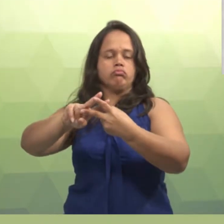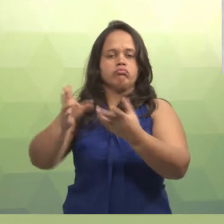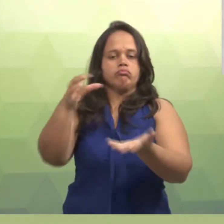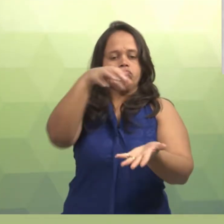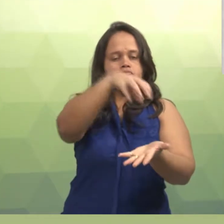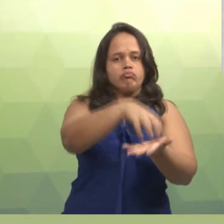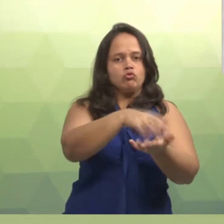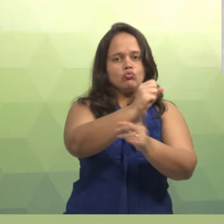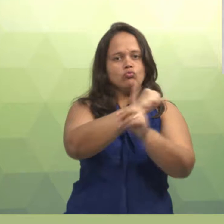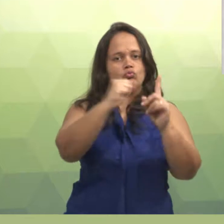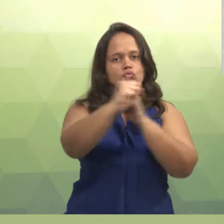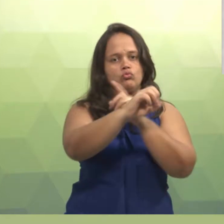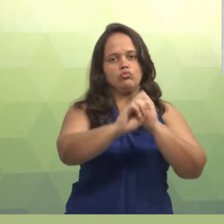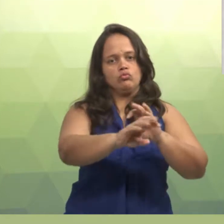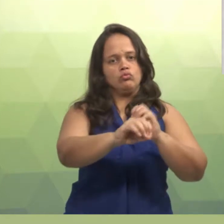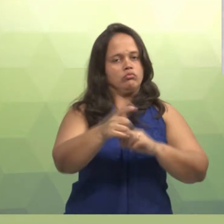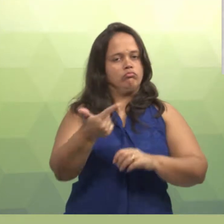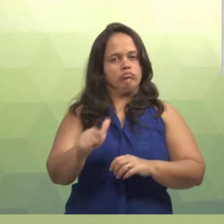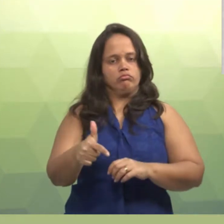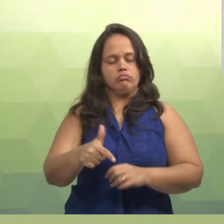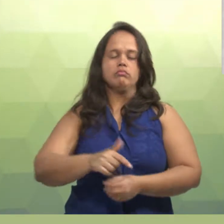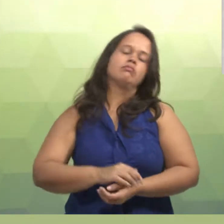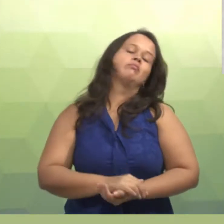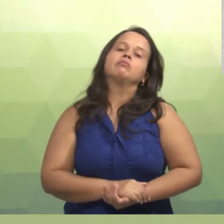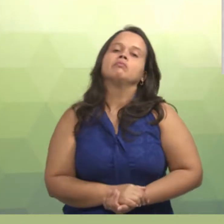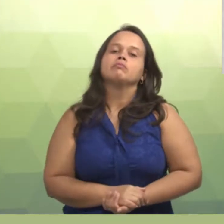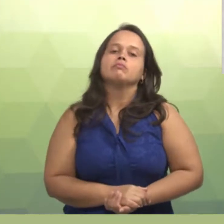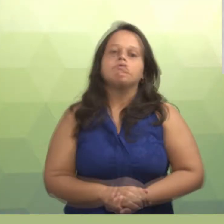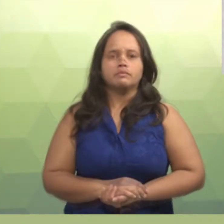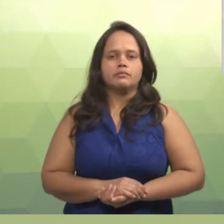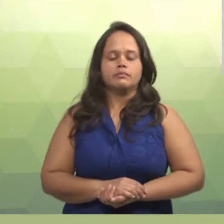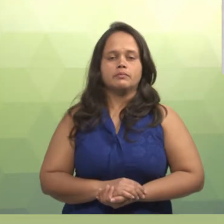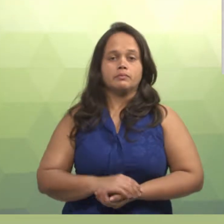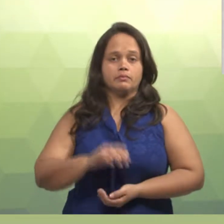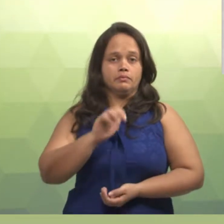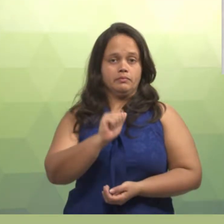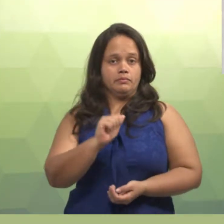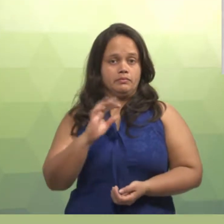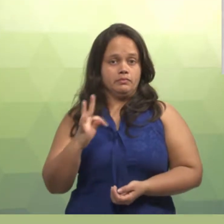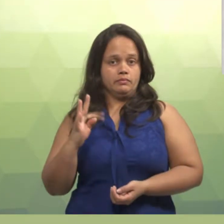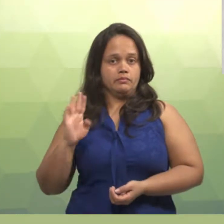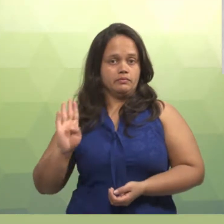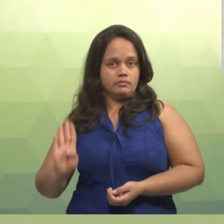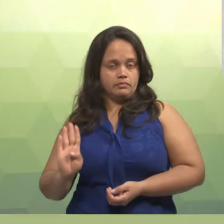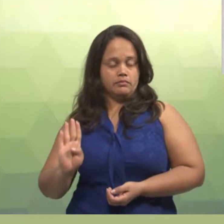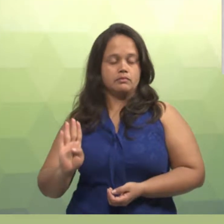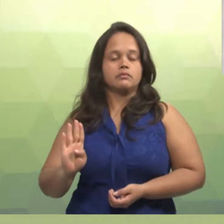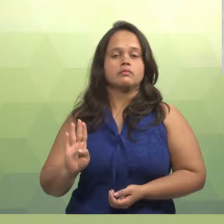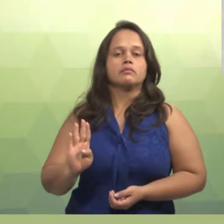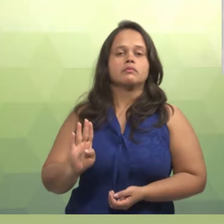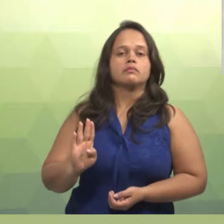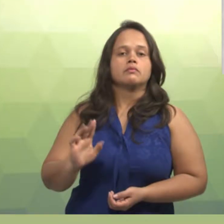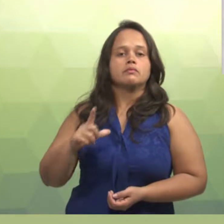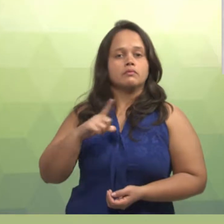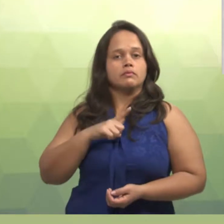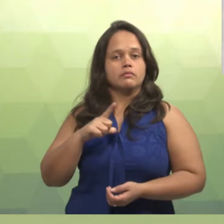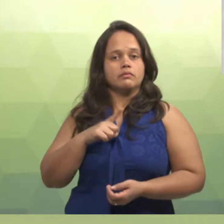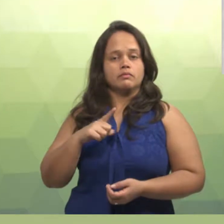centro socioeducativo. O cargo de assistente técnico de educação básica será